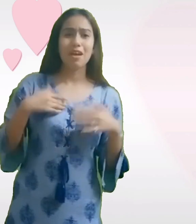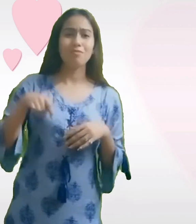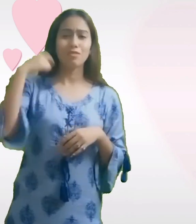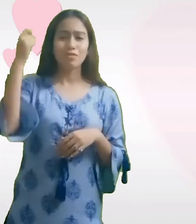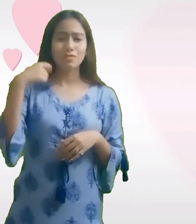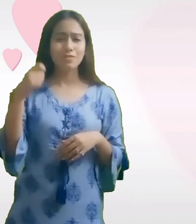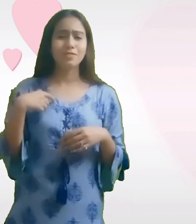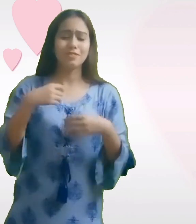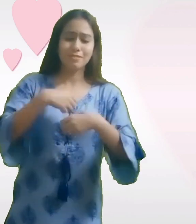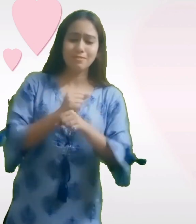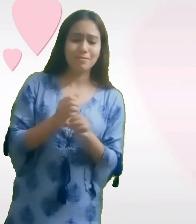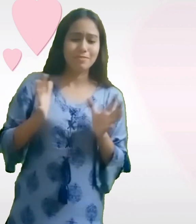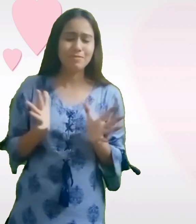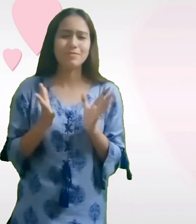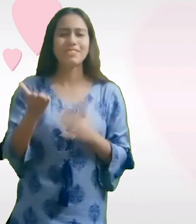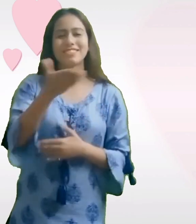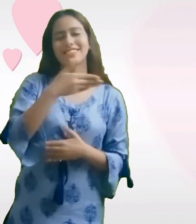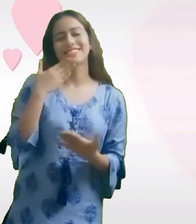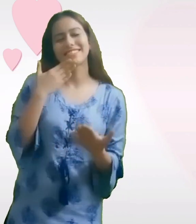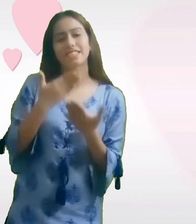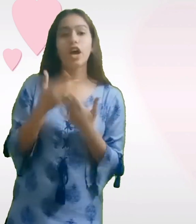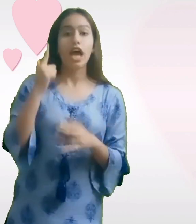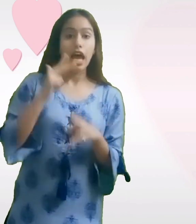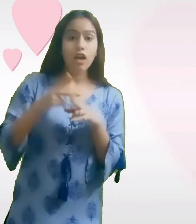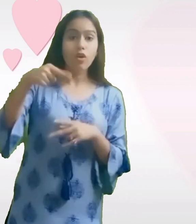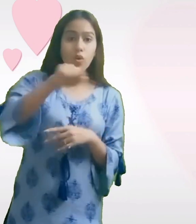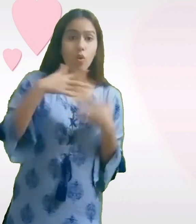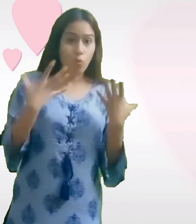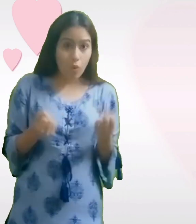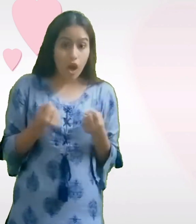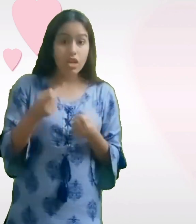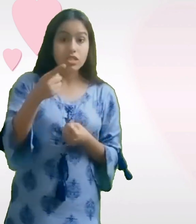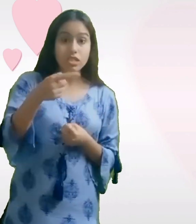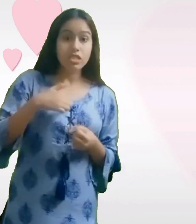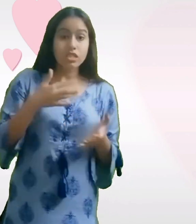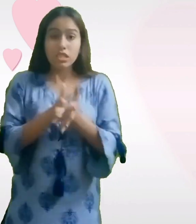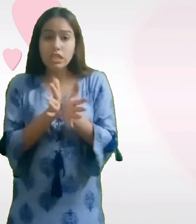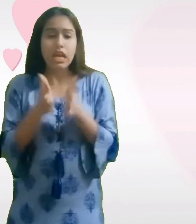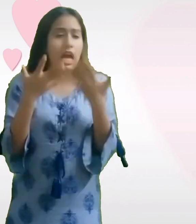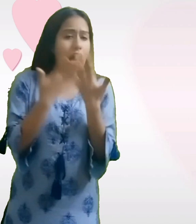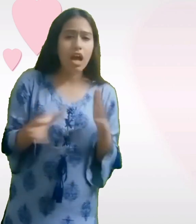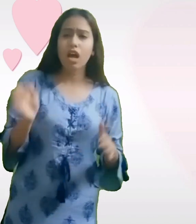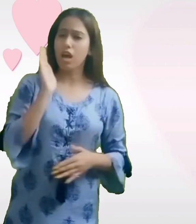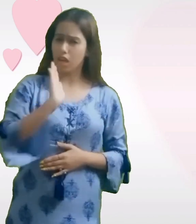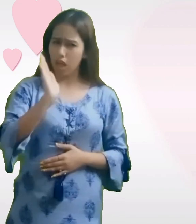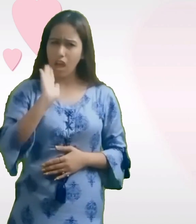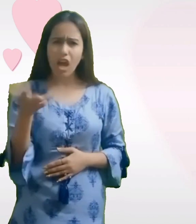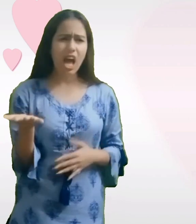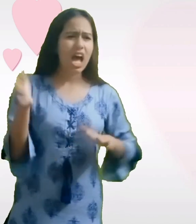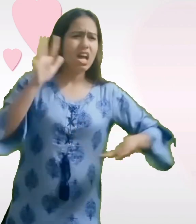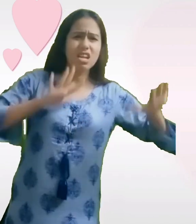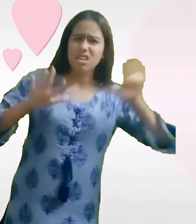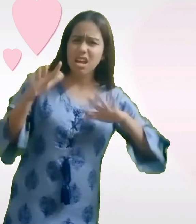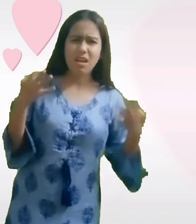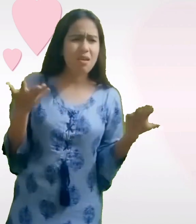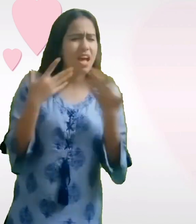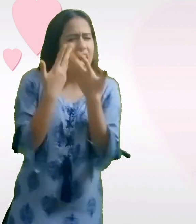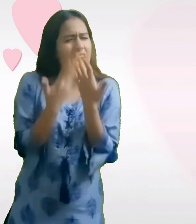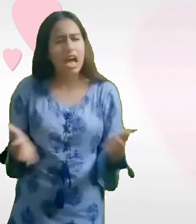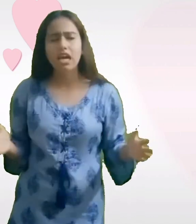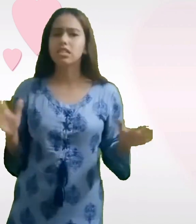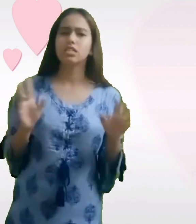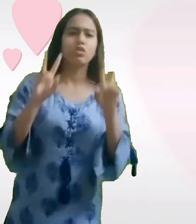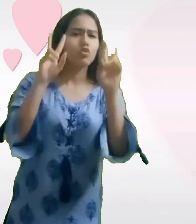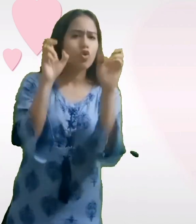पे। और हाँ, अगर आप लोग भी चाहते हैं कि मैं आपके मन पसंदीदा सॉन्ग पर, किसी ड्रामे पर या किसी पर भी साइन लैंग्वेज